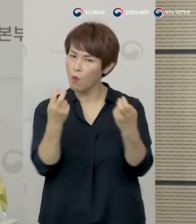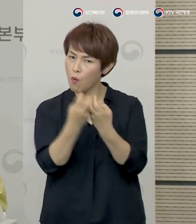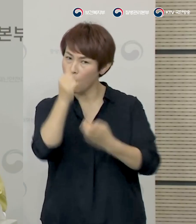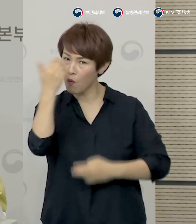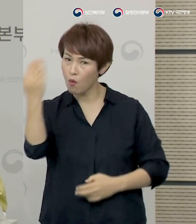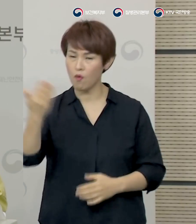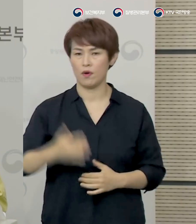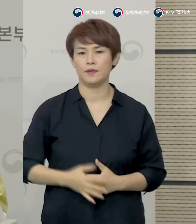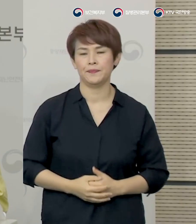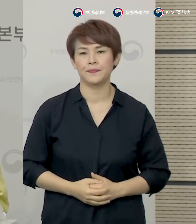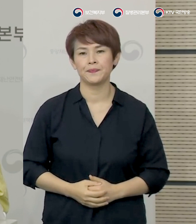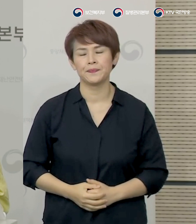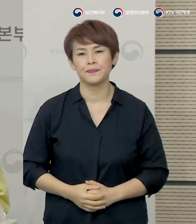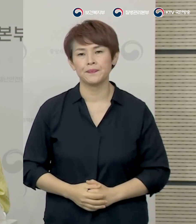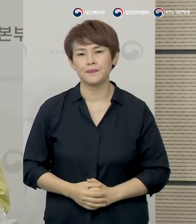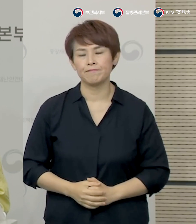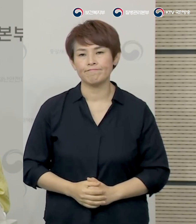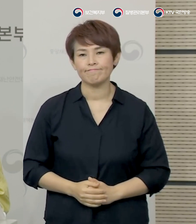네, 현재